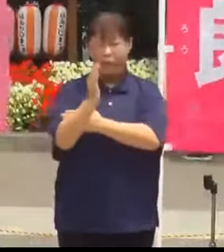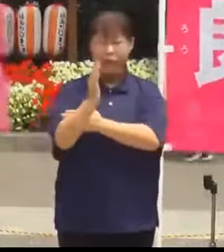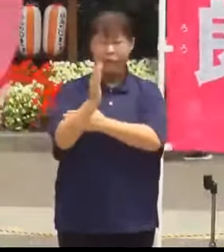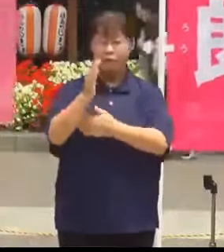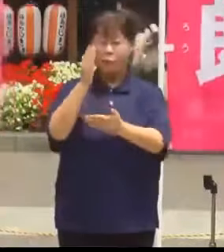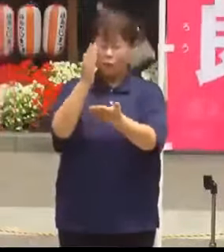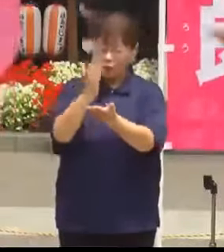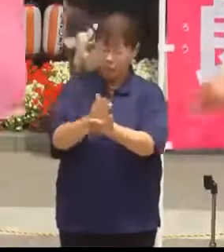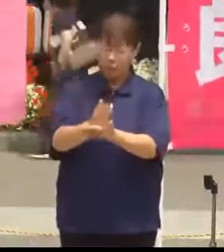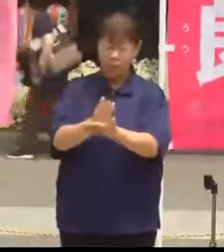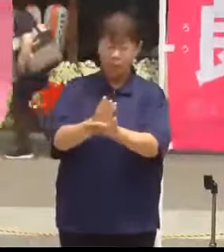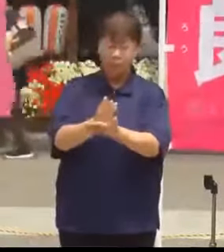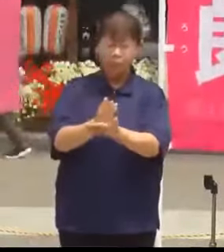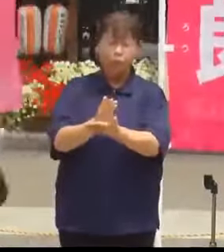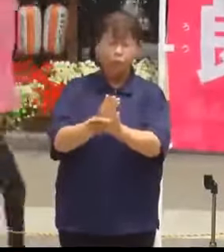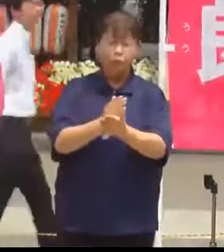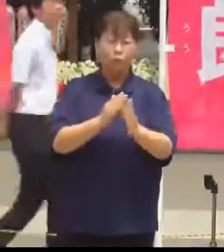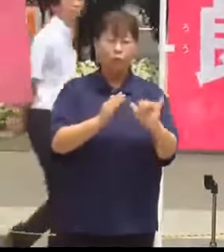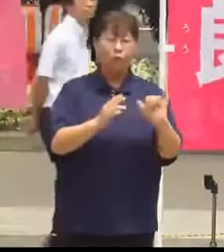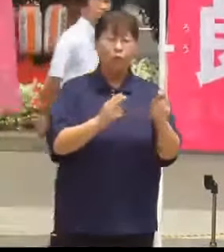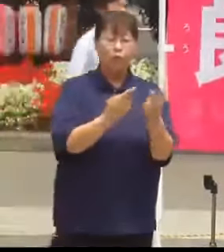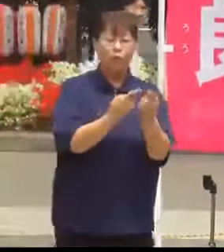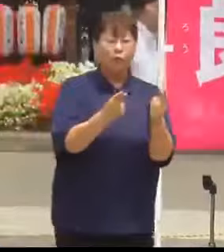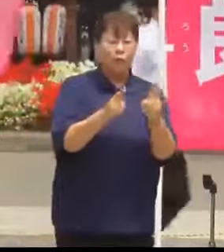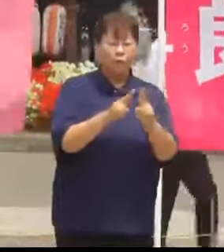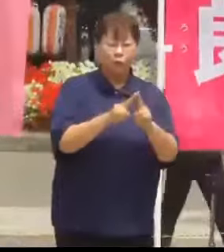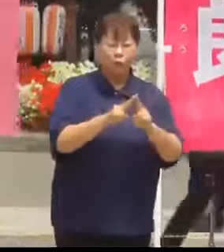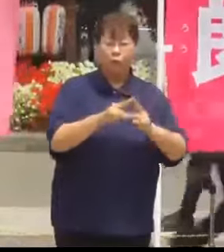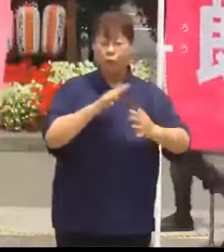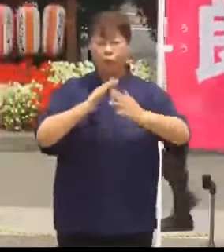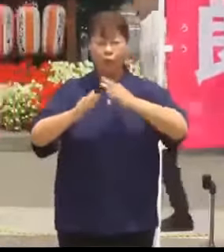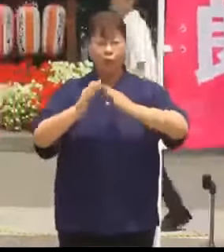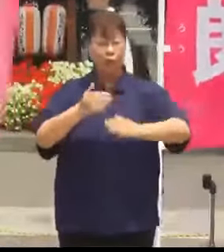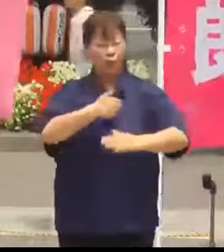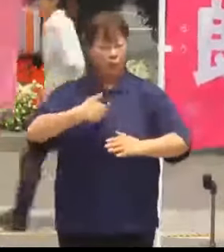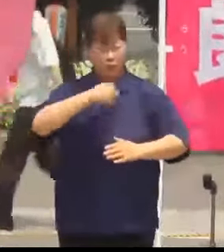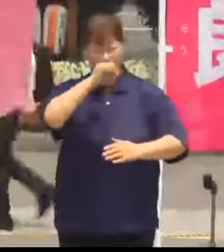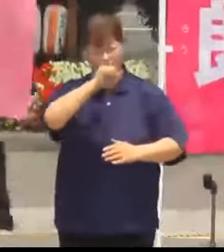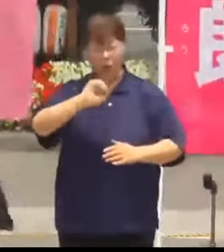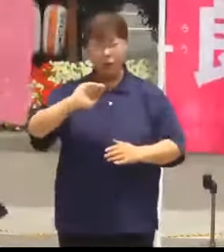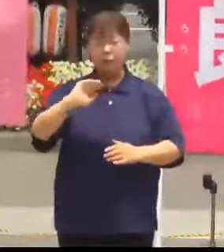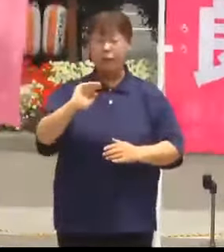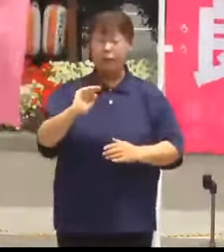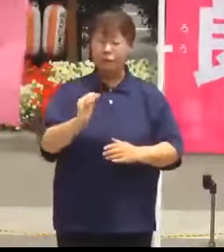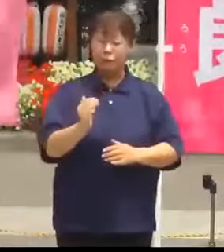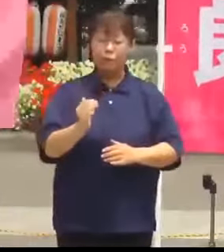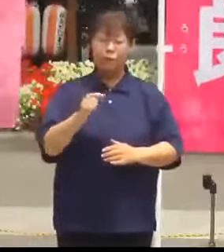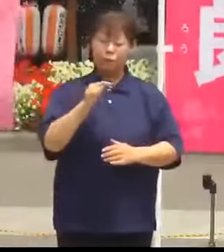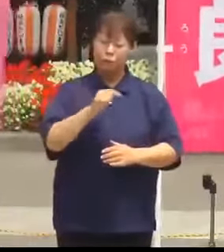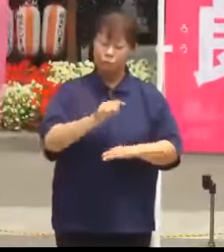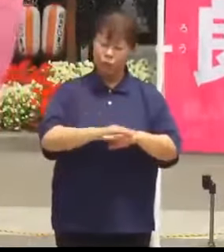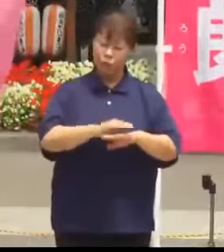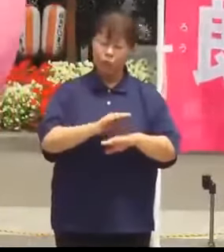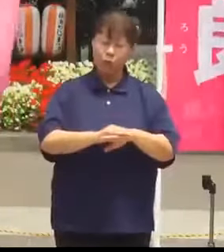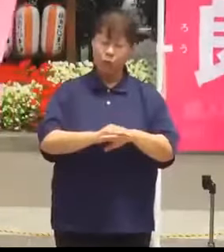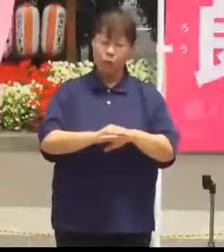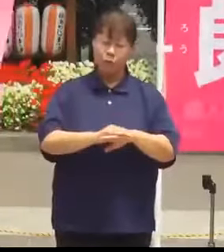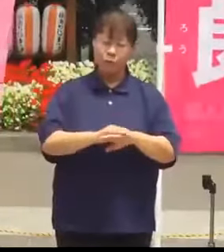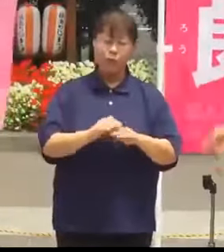生かさないっていう野党全体の戦い方ができればよかったでもそういう戦い方をやっても